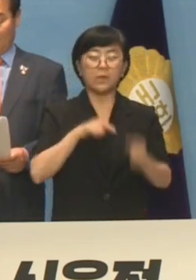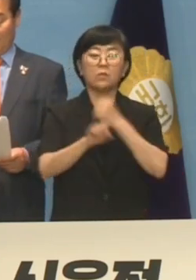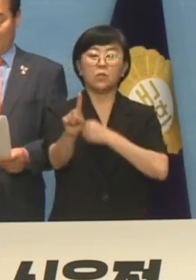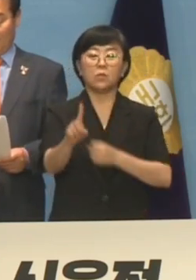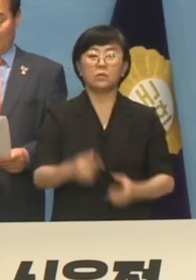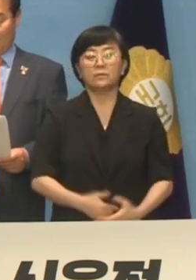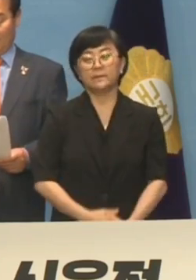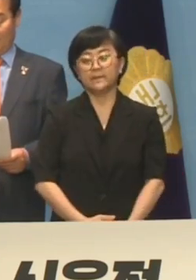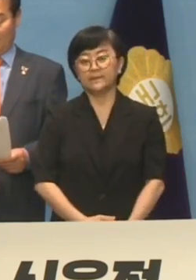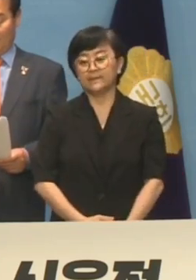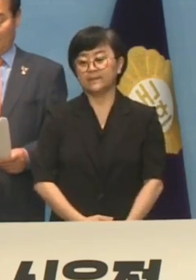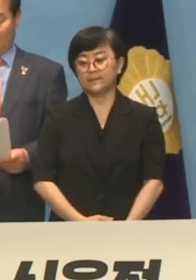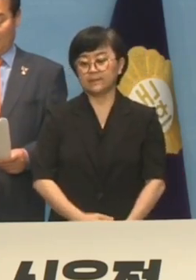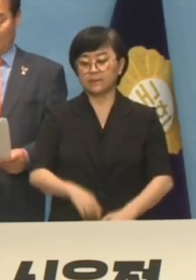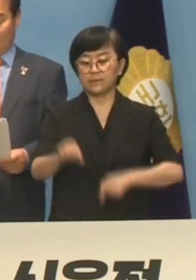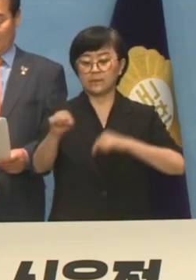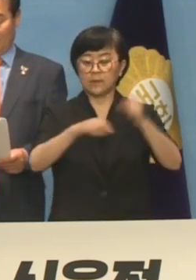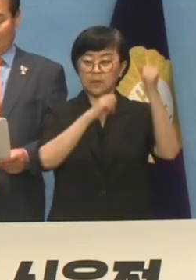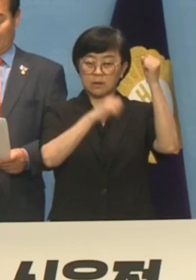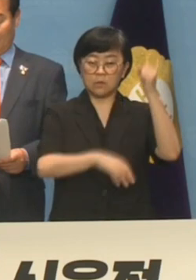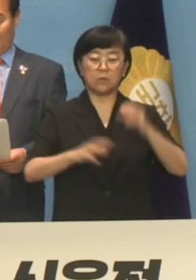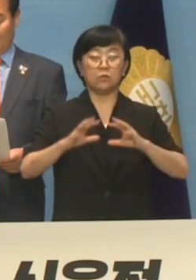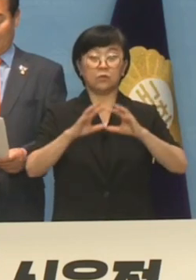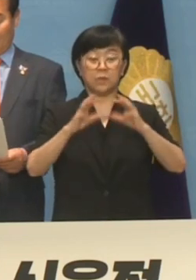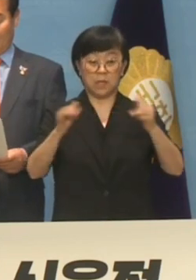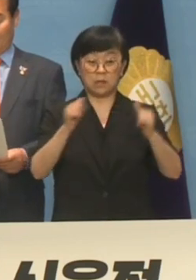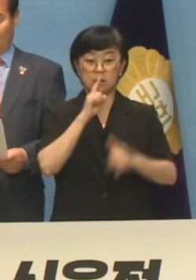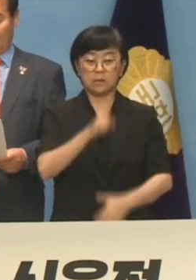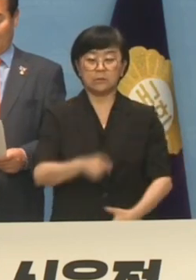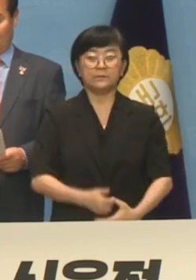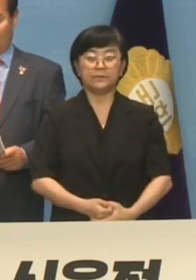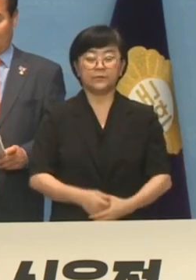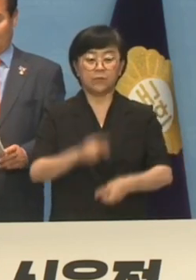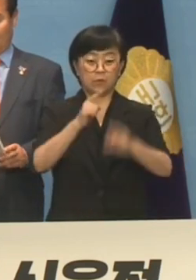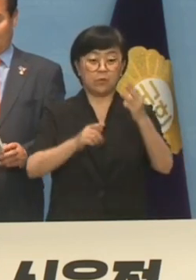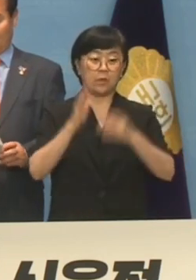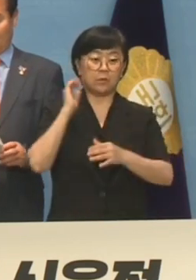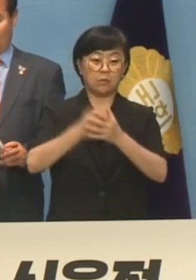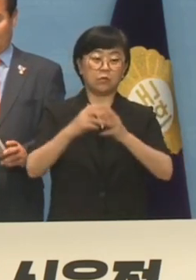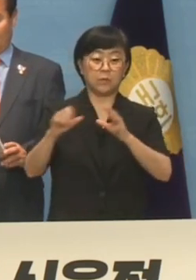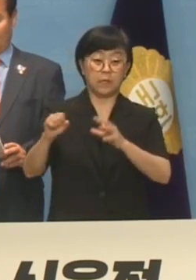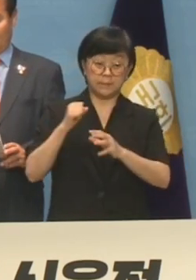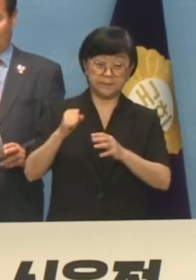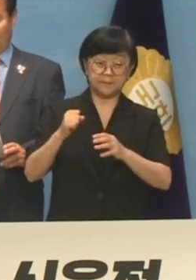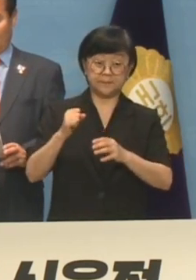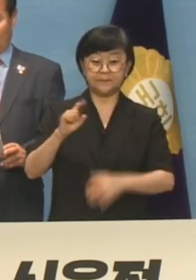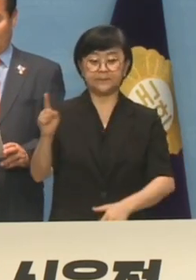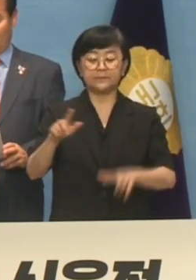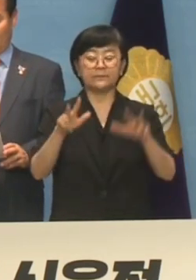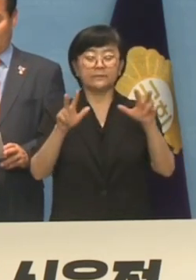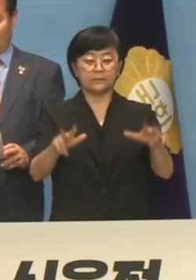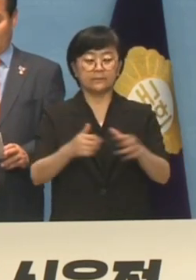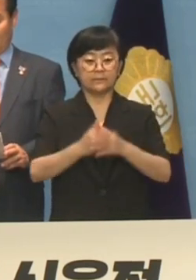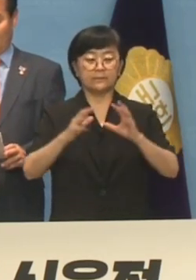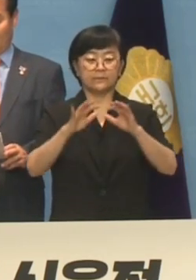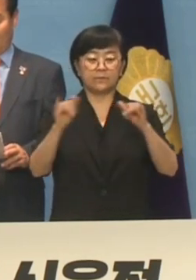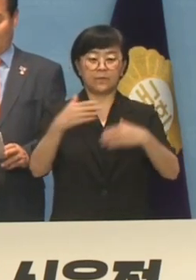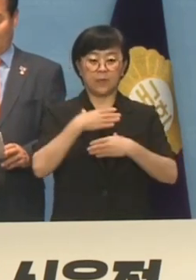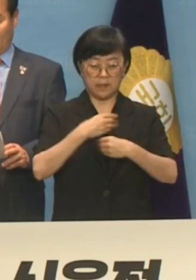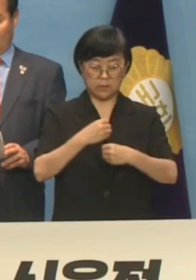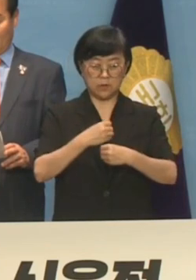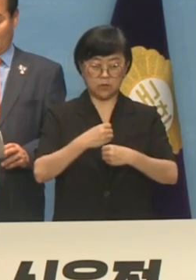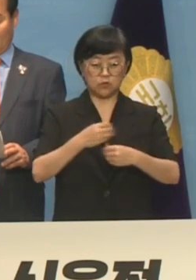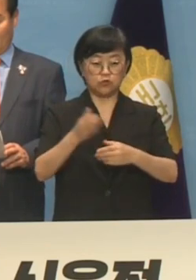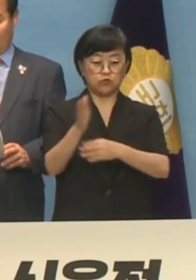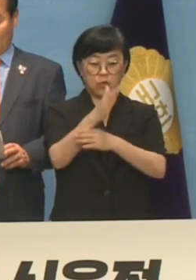것입니까? 정치의 근본은 국민에게 있습니다. 윤석열 대통령과 국민의힘은 이제는 국민